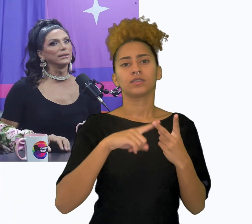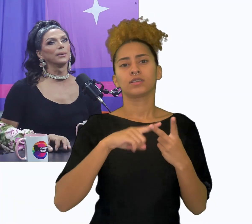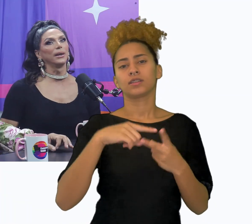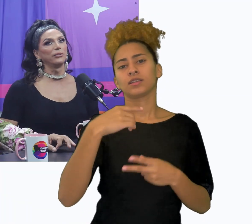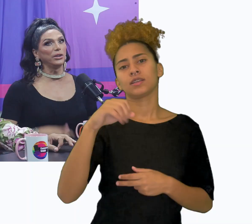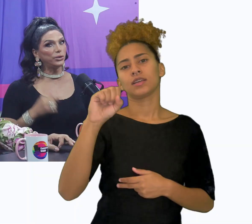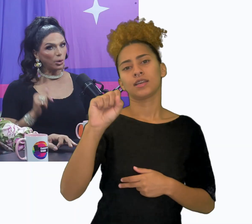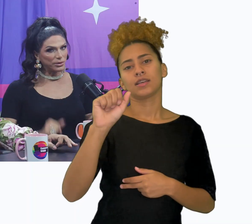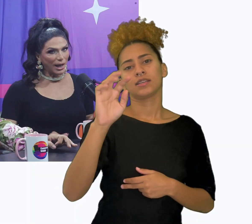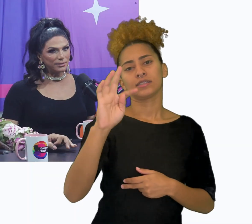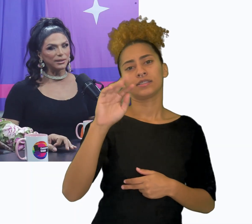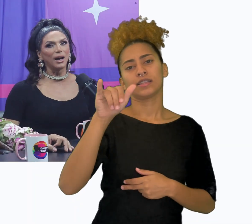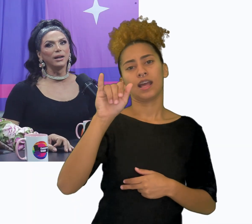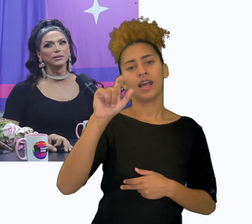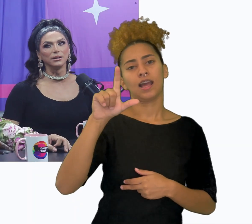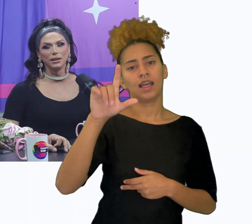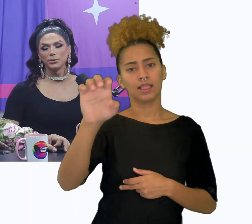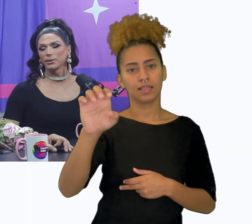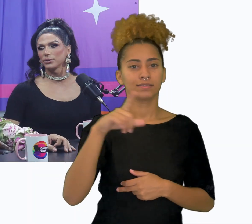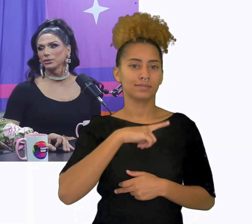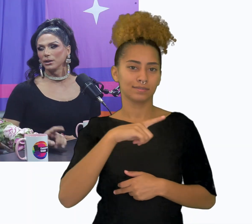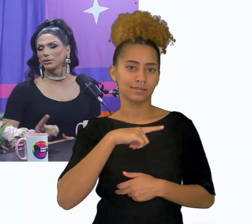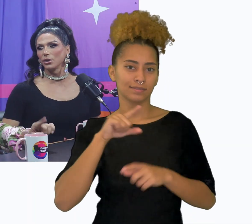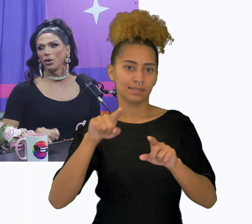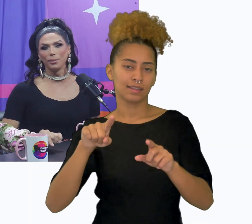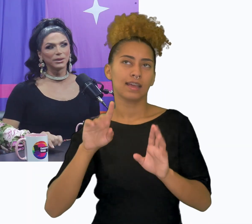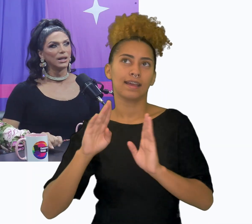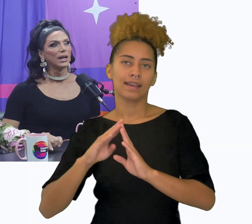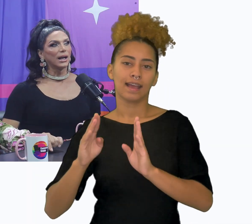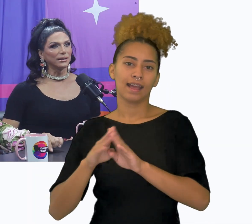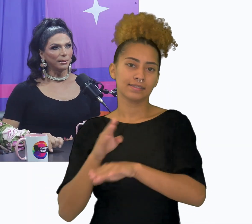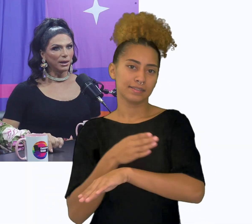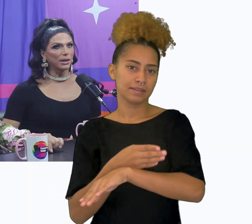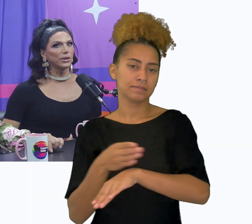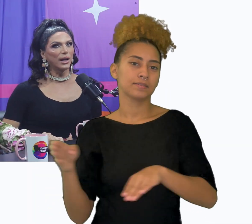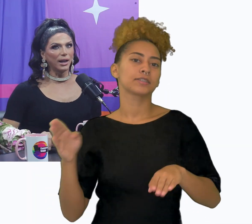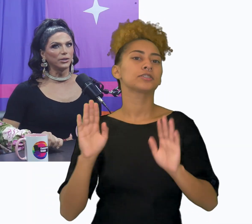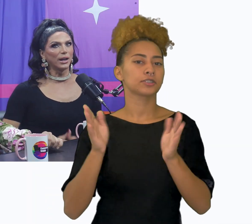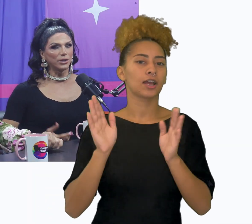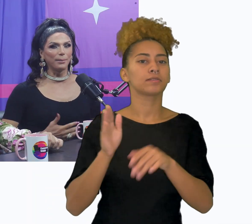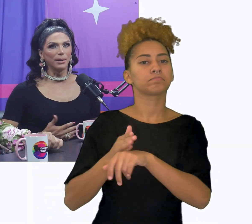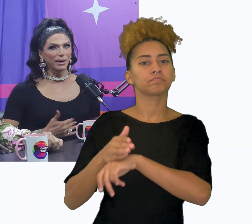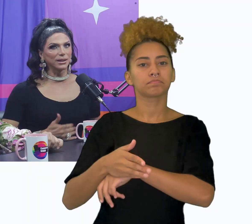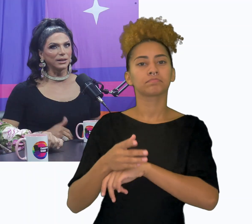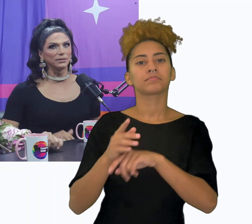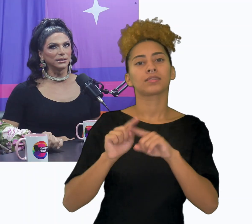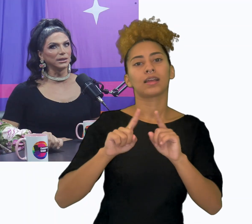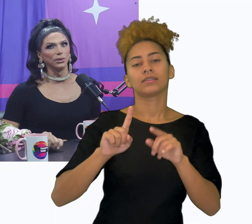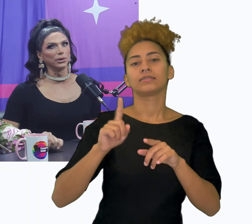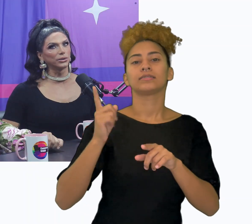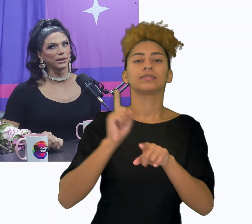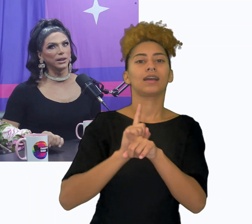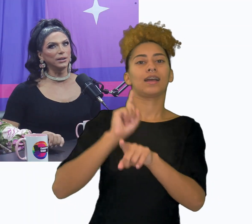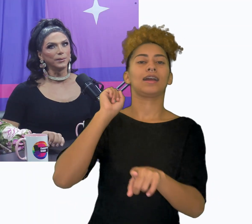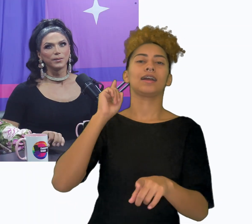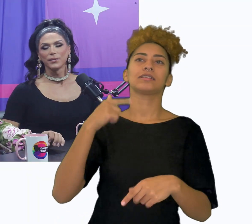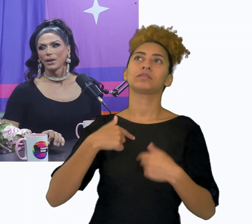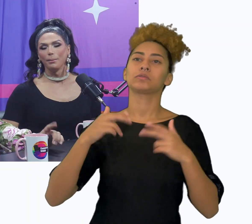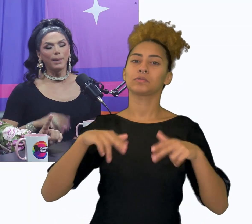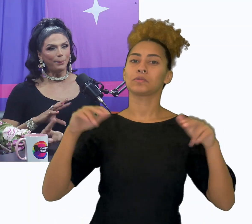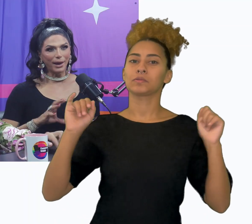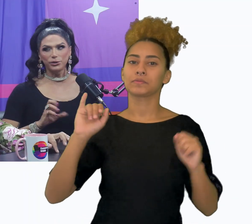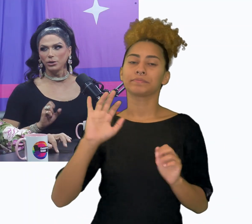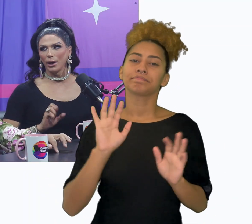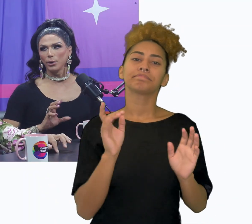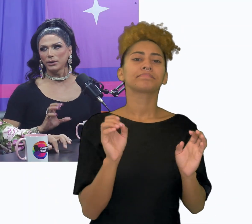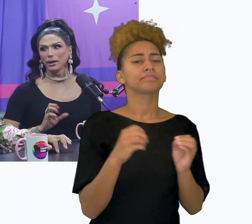Style não conheci. também. Vi shows na Style de grande pessoa. Casa Blanca. Casa Blanca já é bem mais atrás, assim, não cheguei aí.